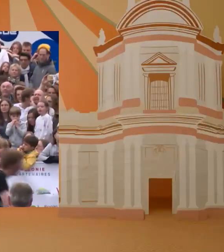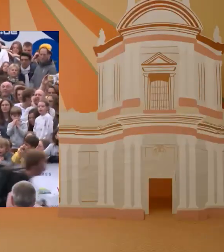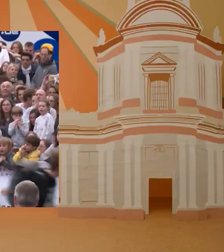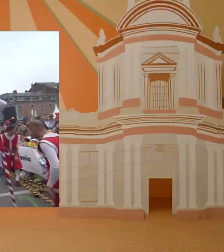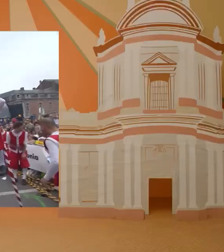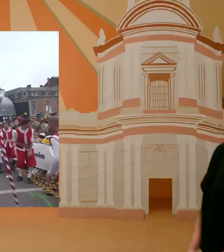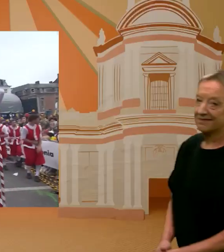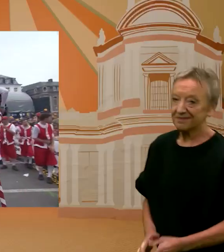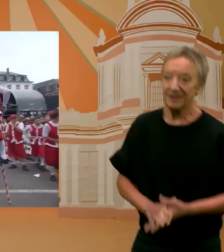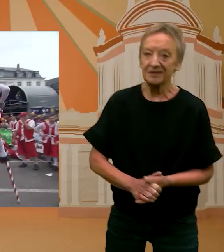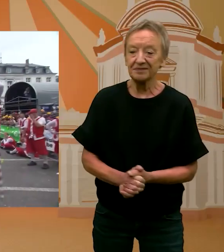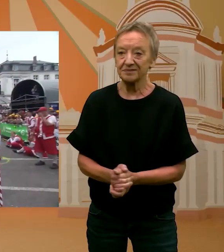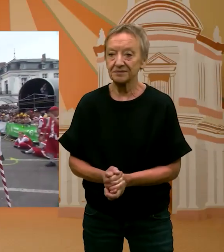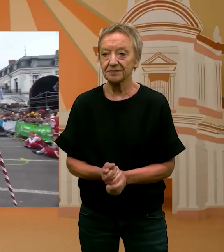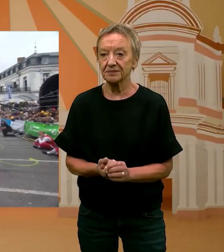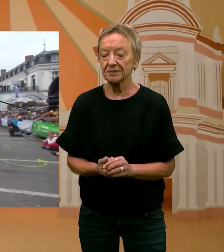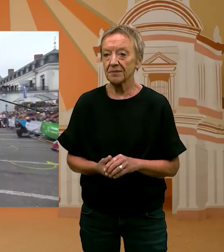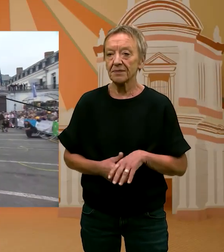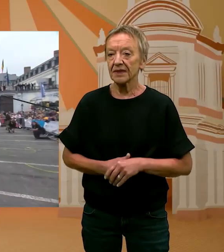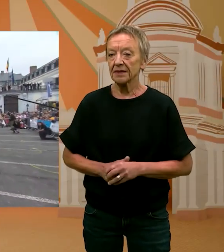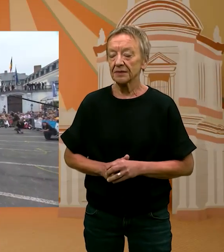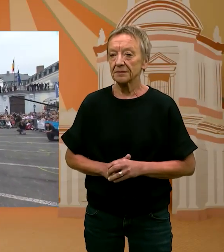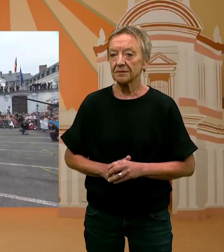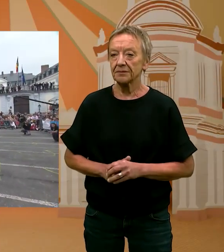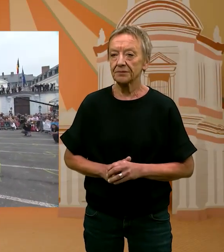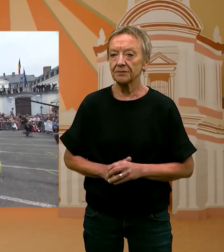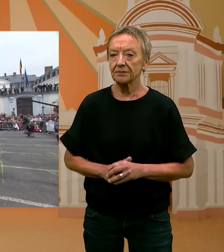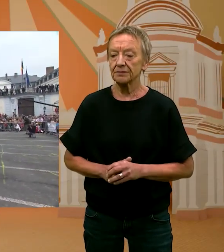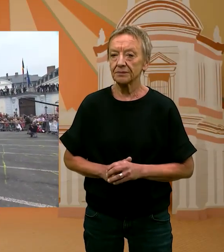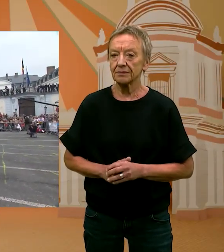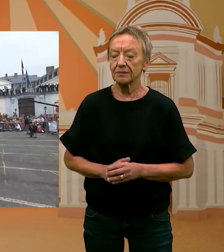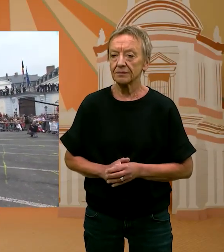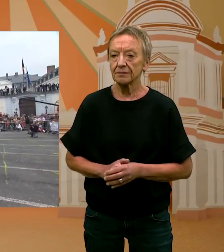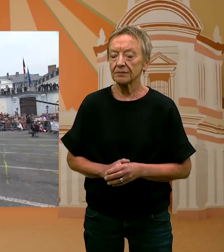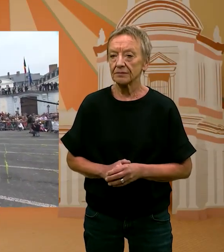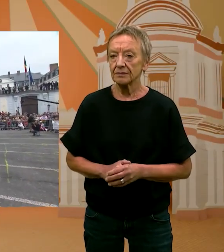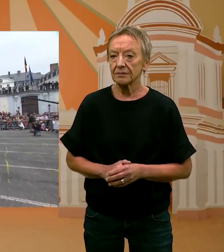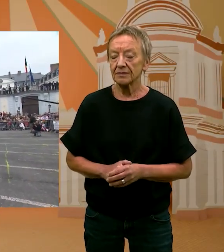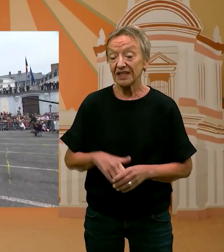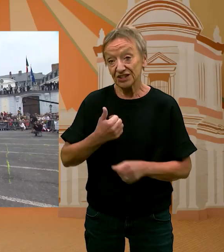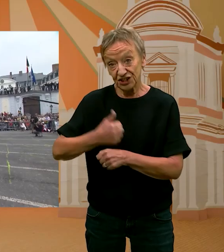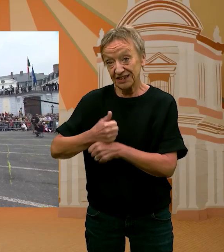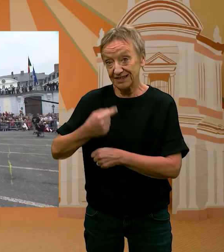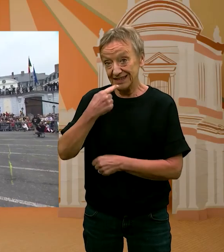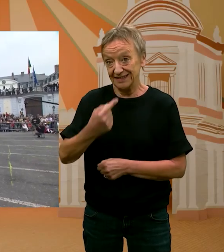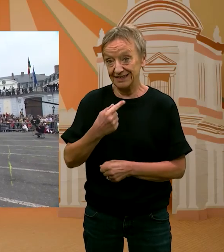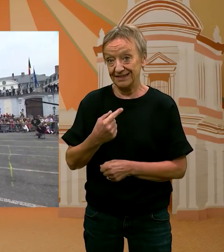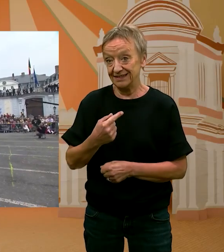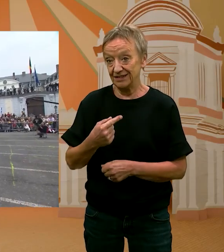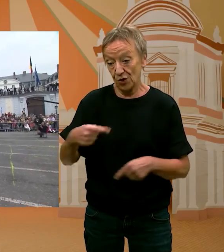amis. Oui. Presque 1h20 de joute. Hein. Et on a même le temps de encore discuter pas mal. Et on le dit chaque année, la joute a son histoire. Il n'y a pas deux joutes qui se